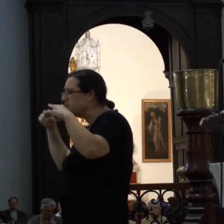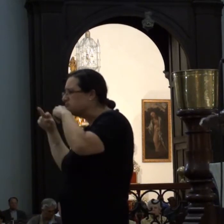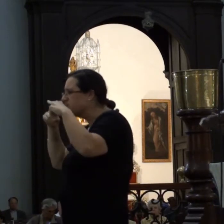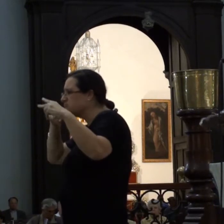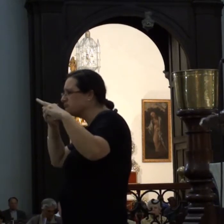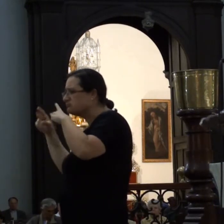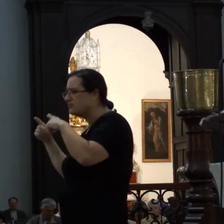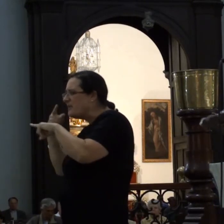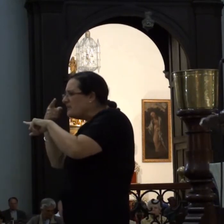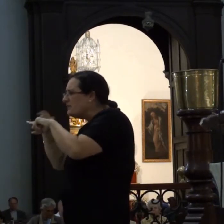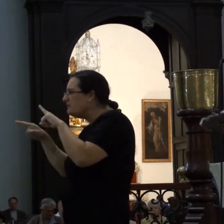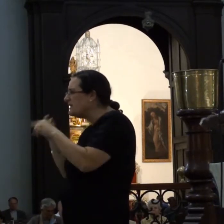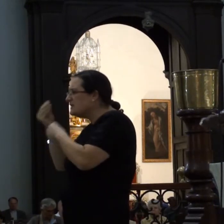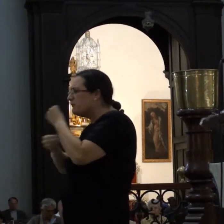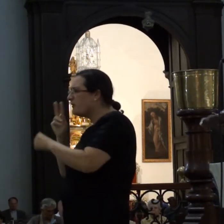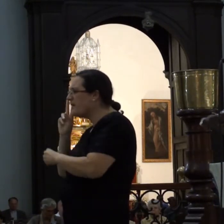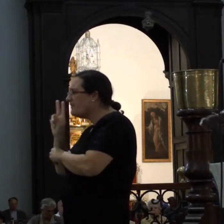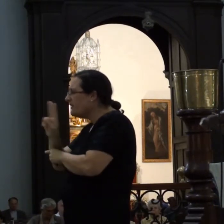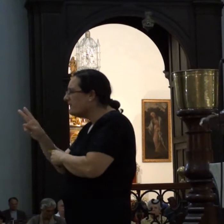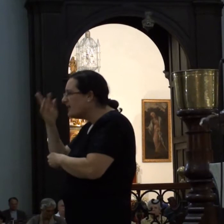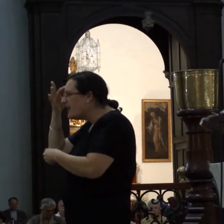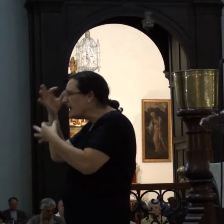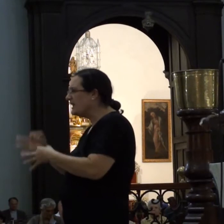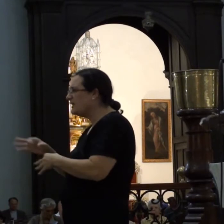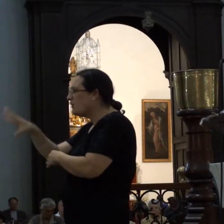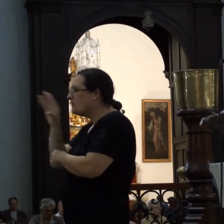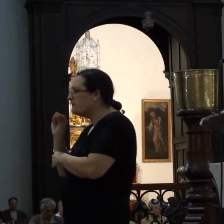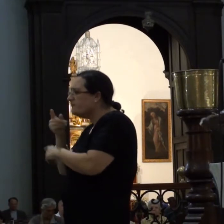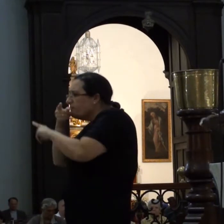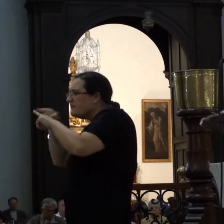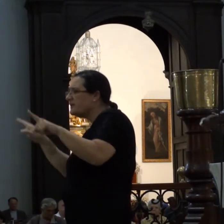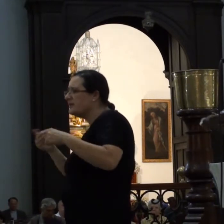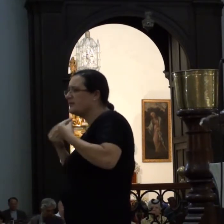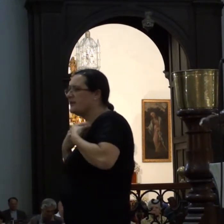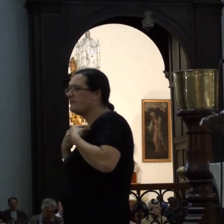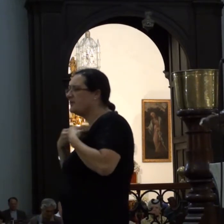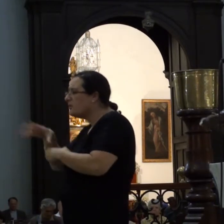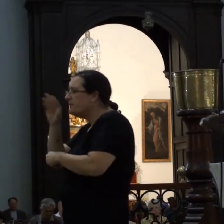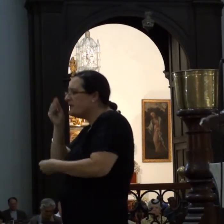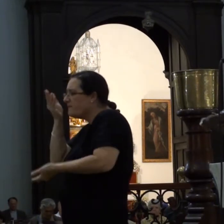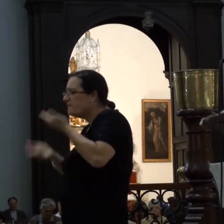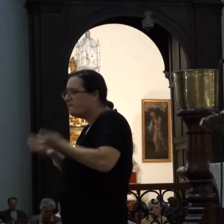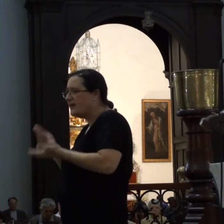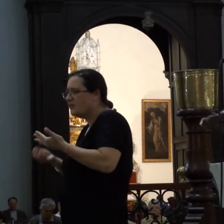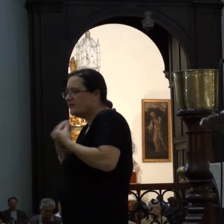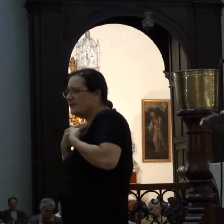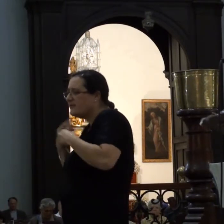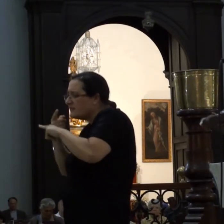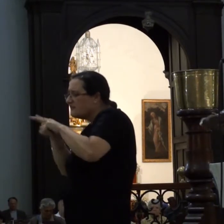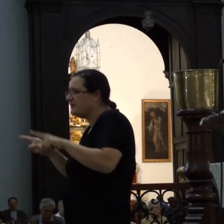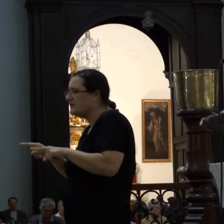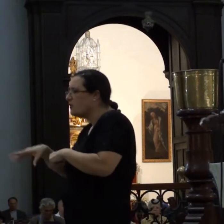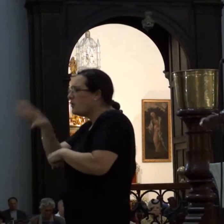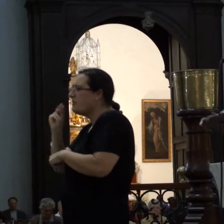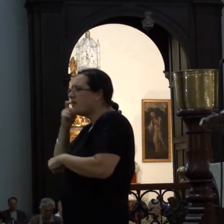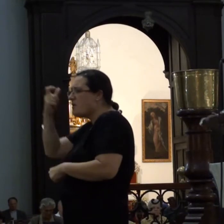de distintas maneras de entender la realidad la vida de comprender los valores de entender lo